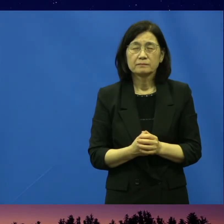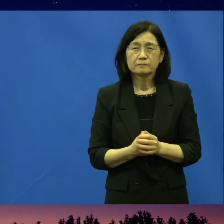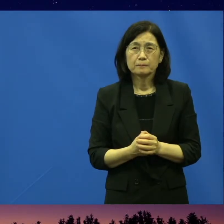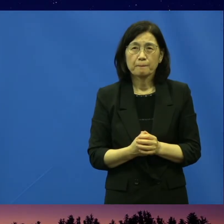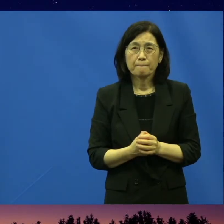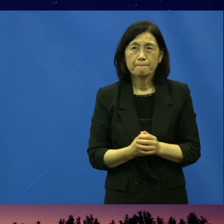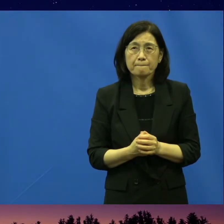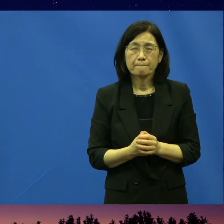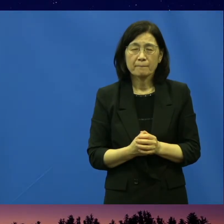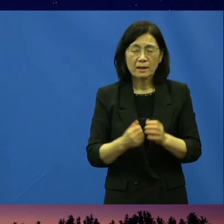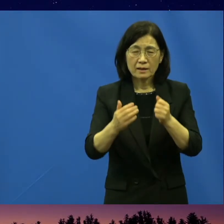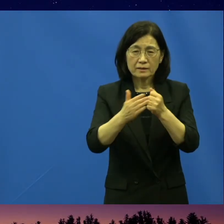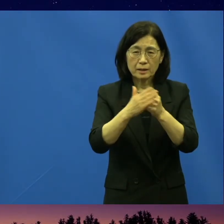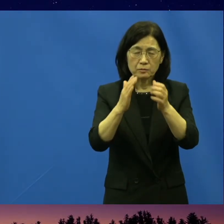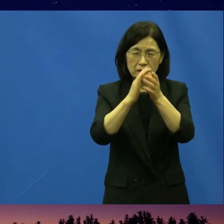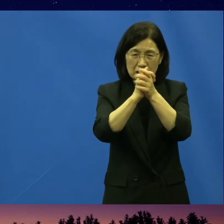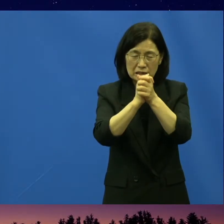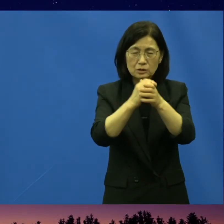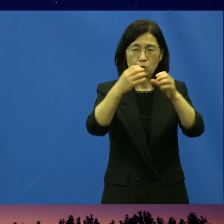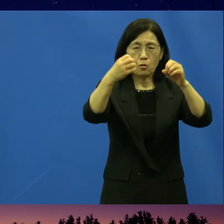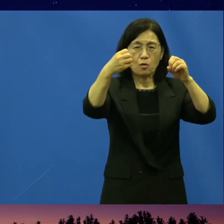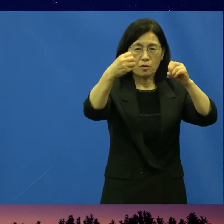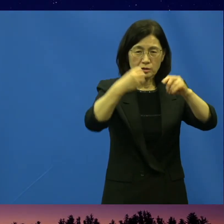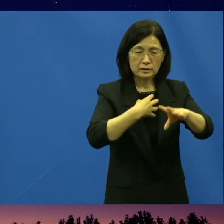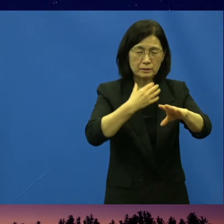그러니까 응답이 지연되는 건 무응답이 아니에요.